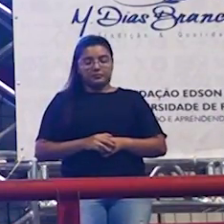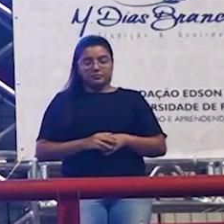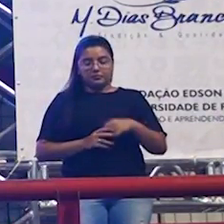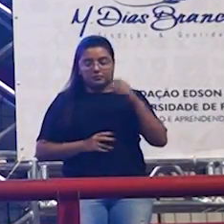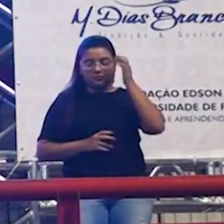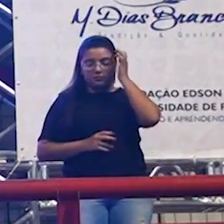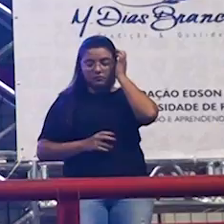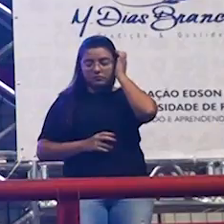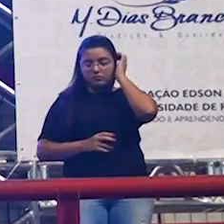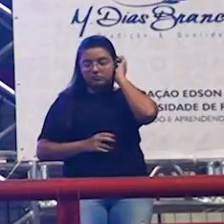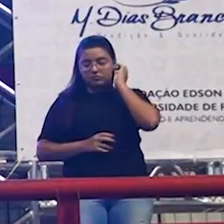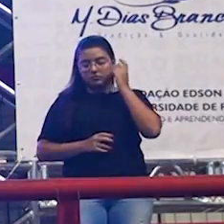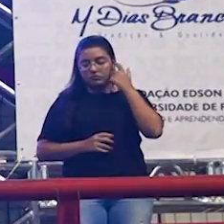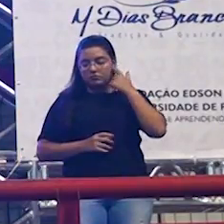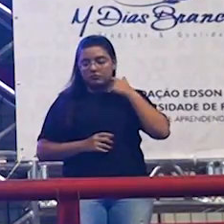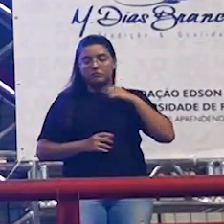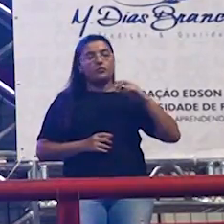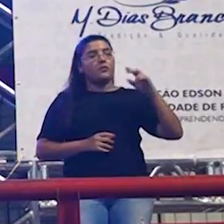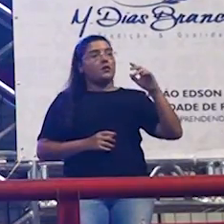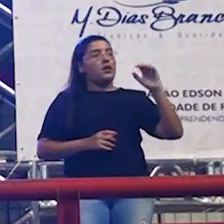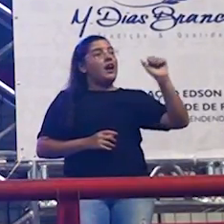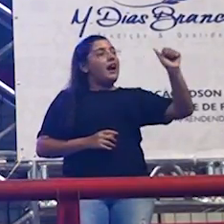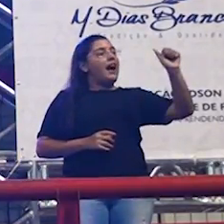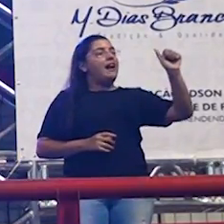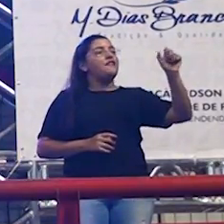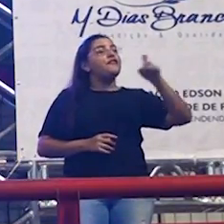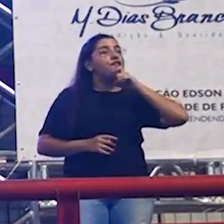Então, o ar lá de cima é frio,